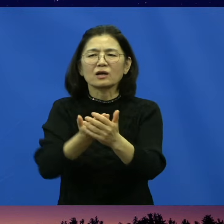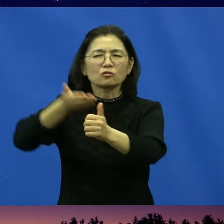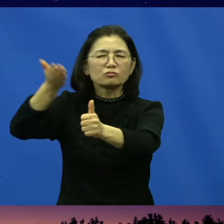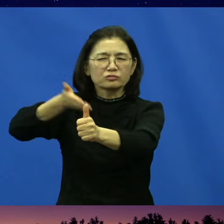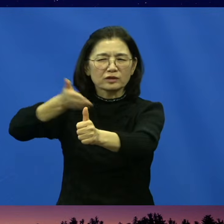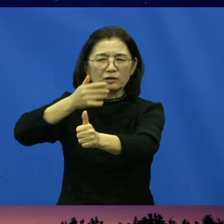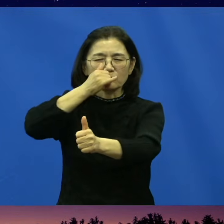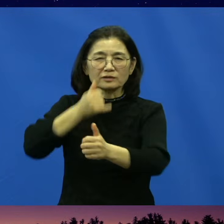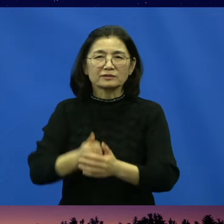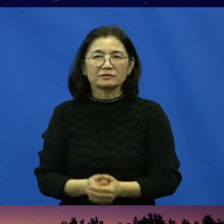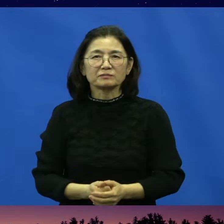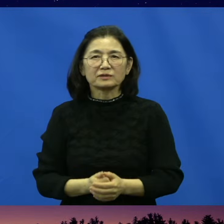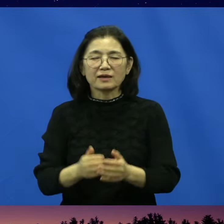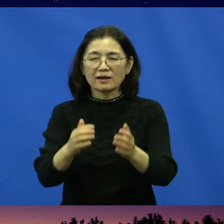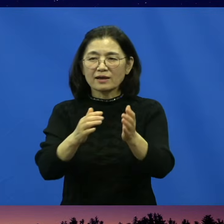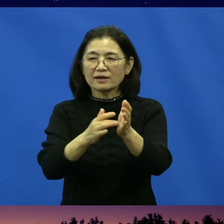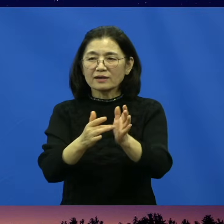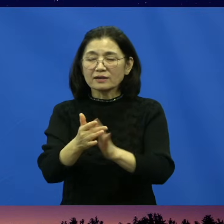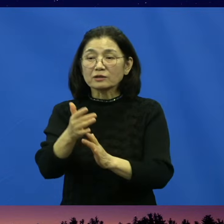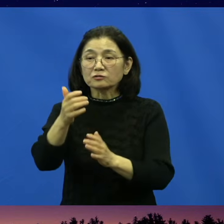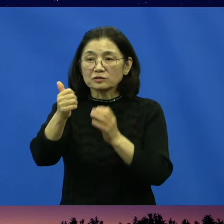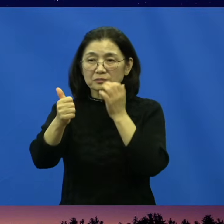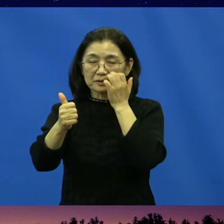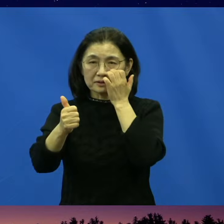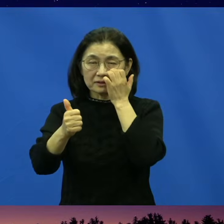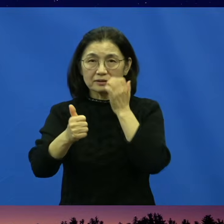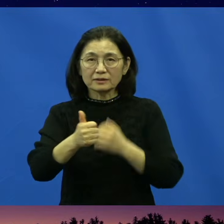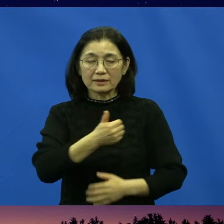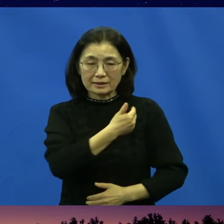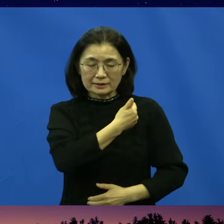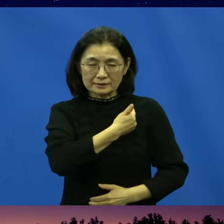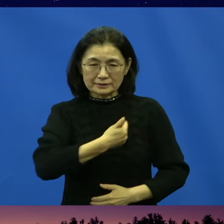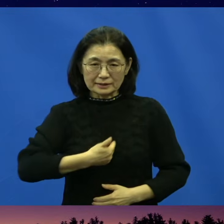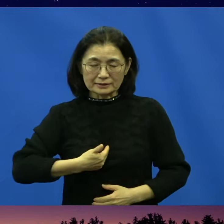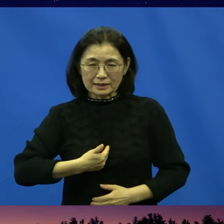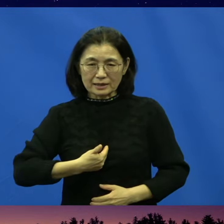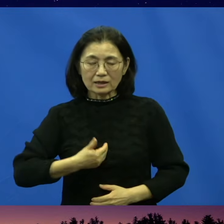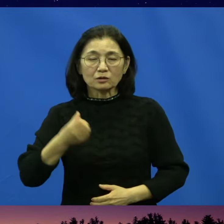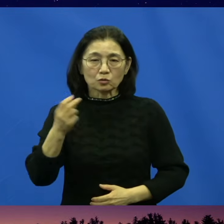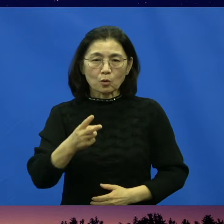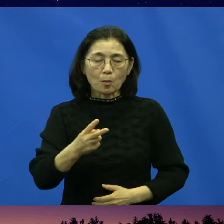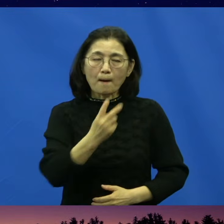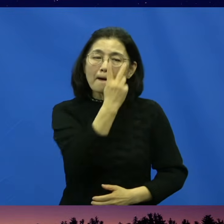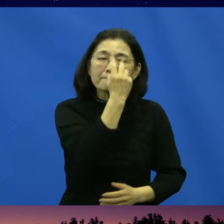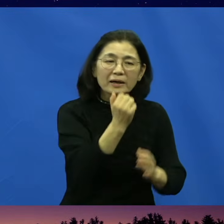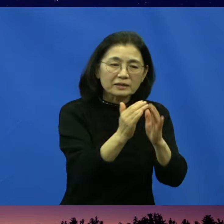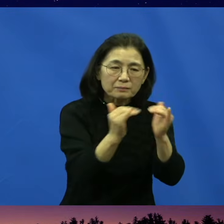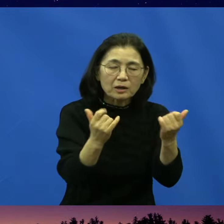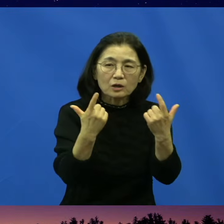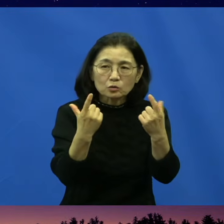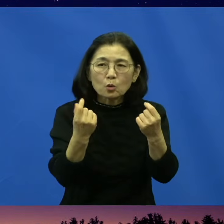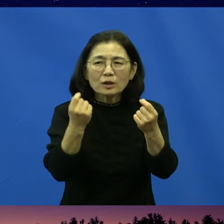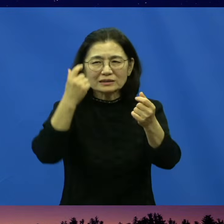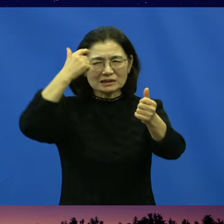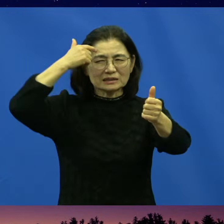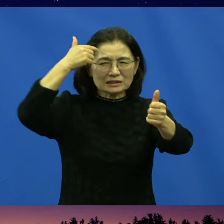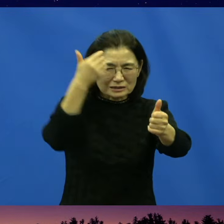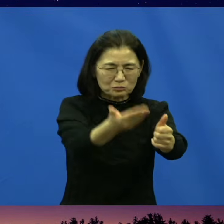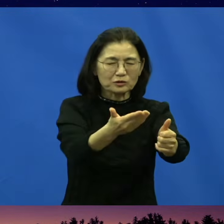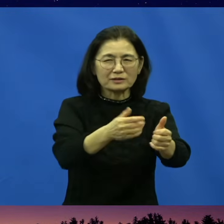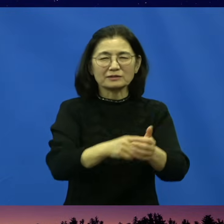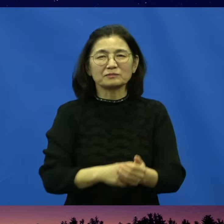예수님은 제자들과 바디메오에게 똑같은 질문을 하셨습니다. 그런데 그 똑같은